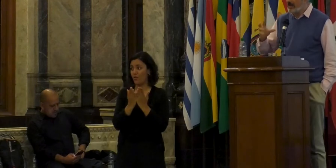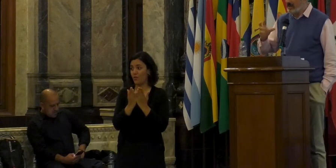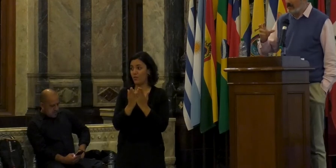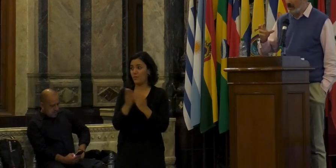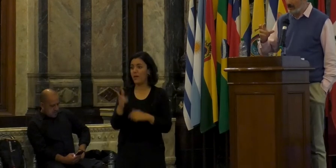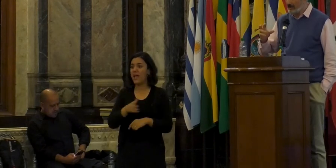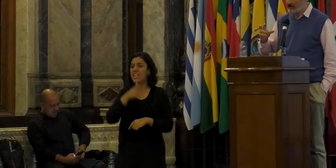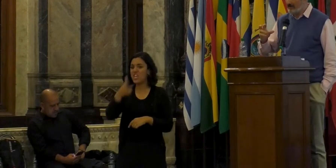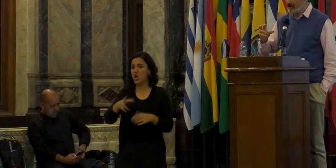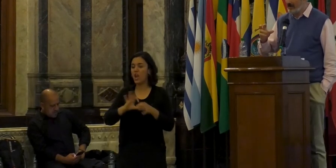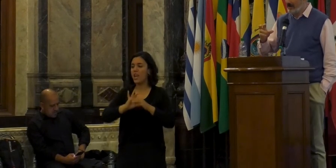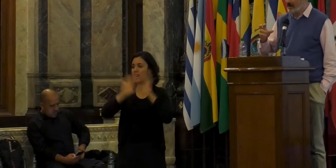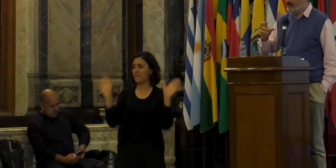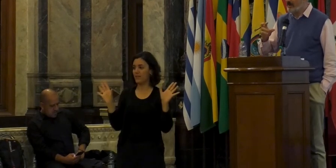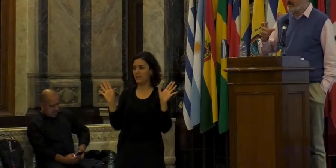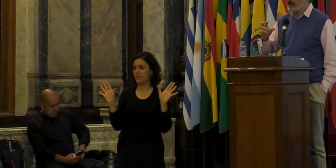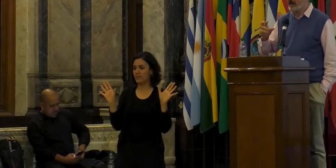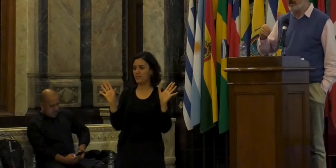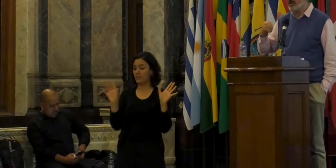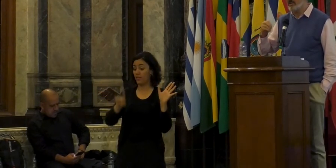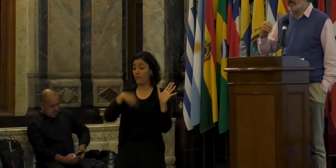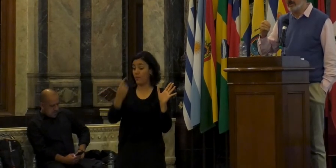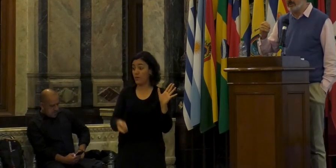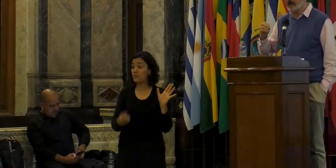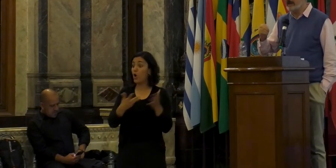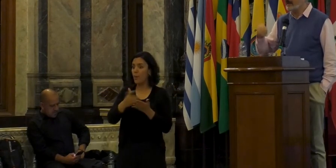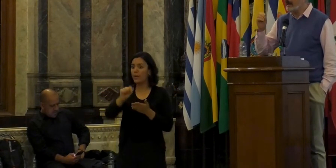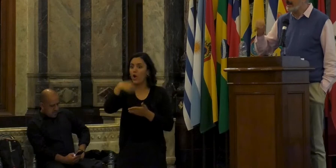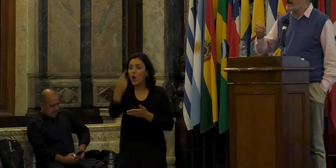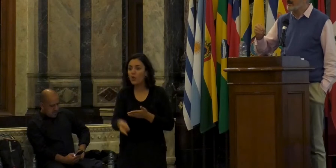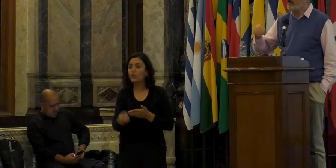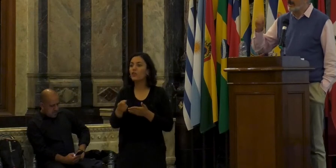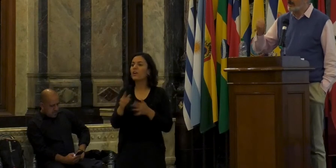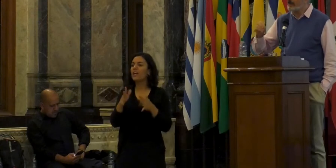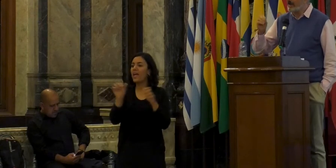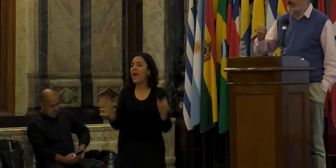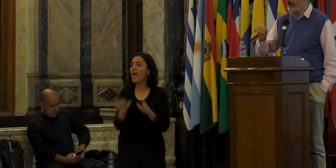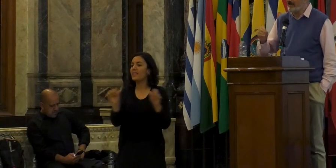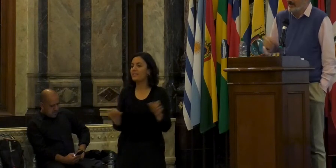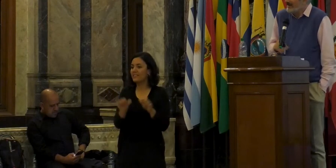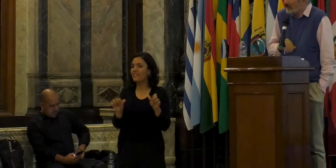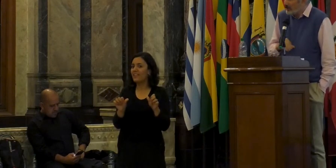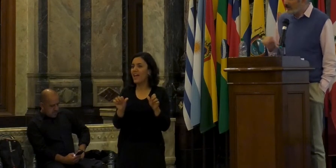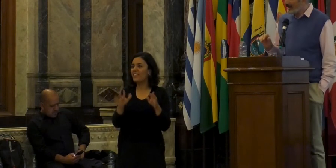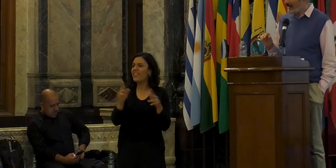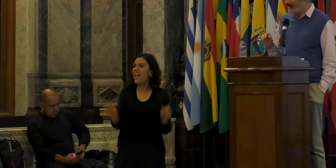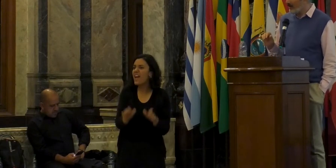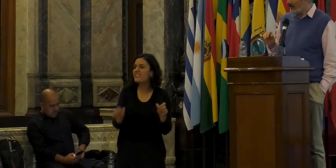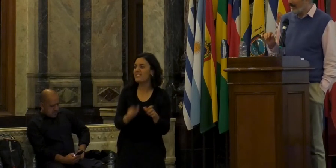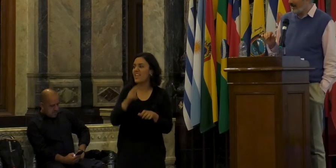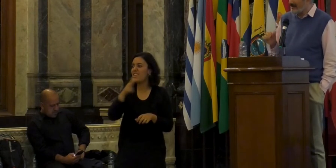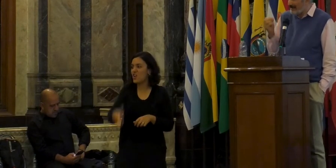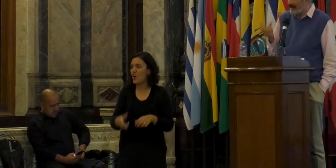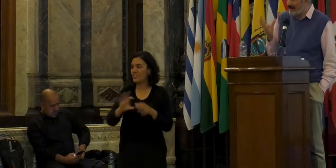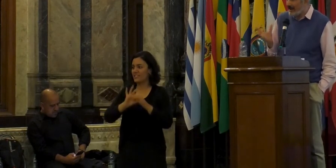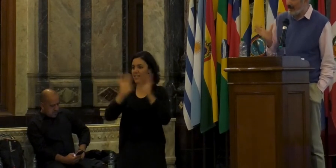hijos emancipados. Y a continuación dije, y luego compré otro que era Tareas para hijos emancipados. Y todo el mundo se ríe, ¿no?